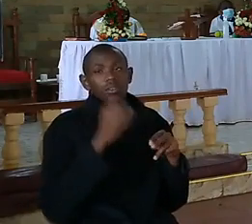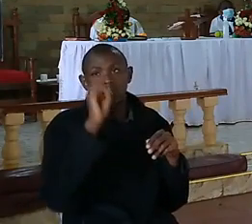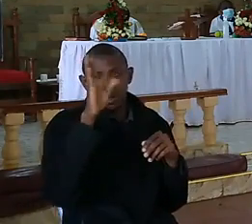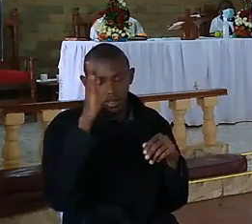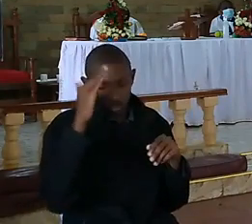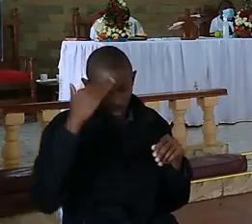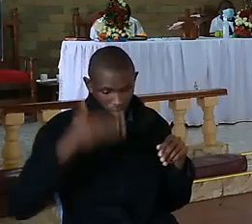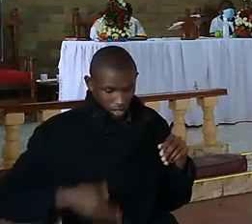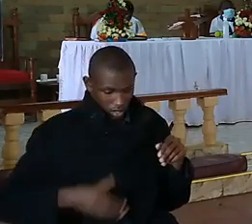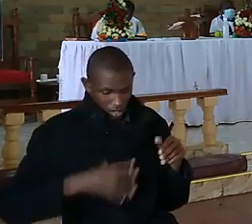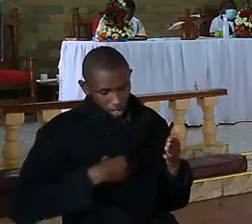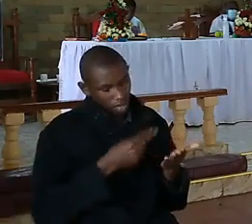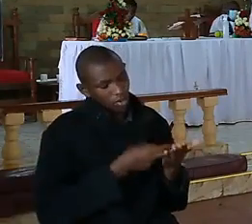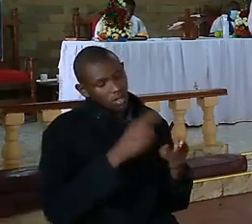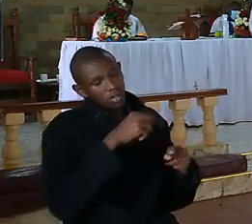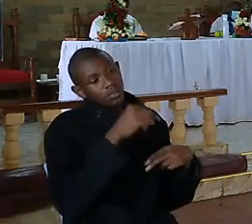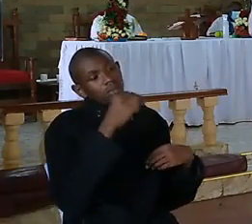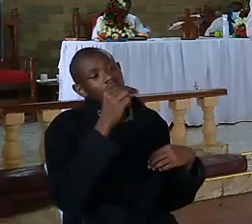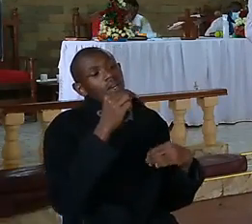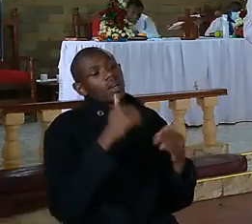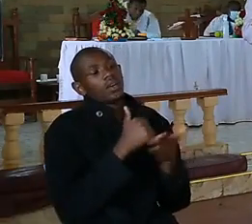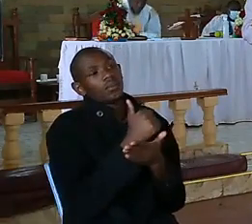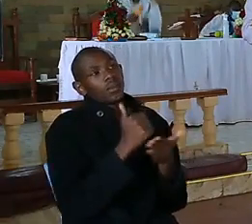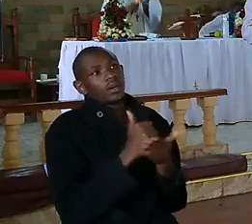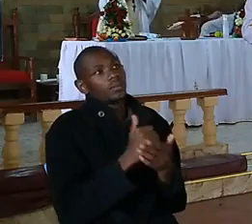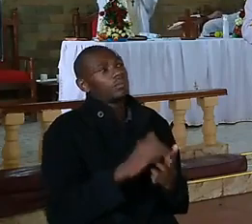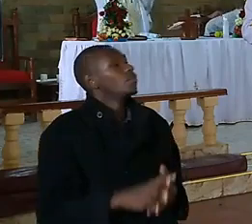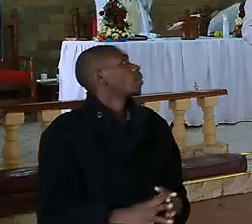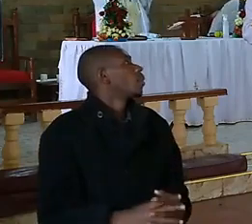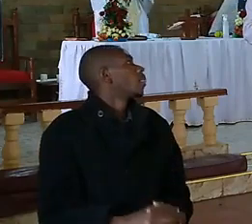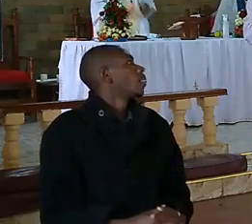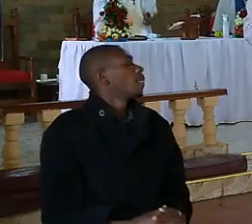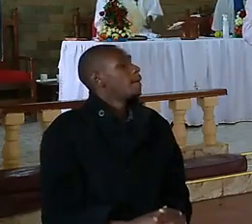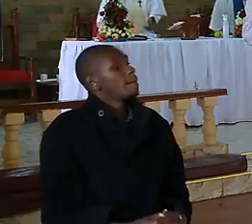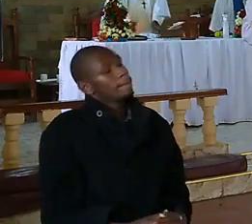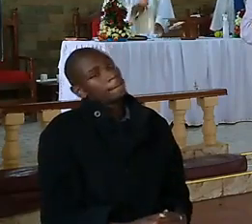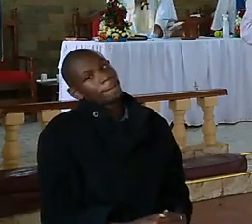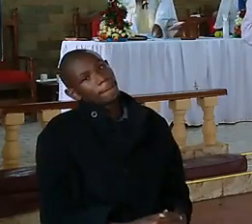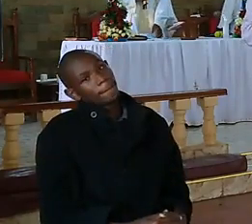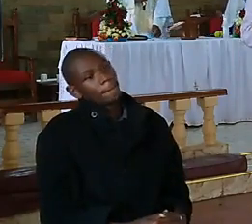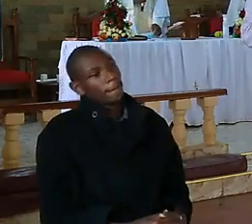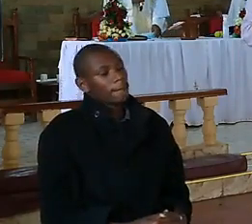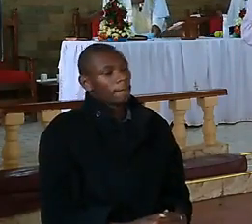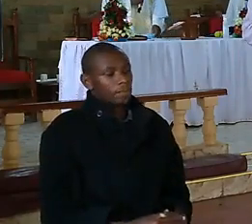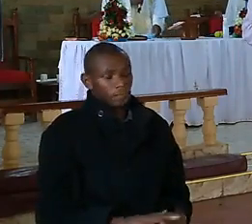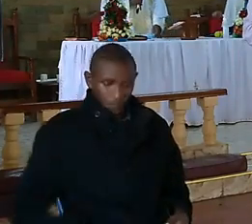Ngai mũriũ na Ngai roho mũtheru kiugo gĩaku